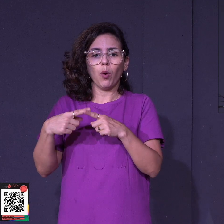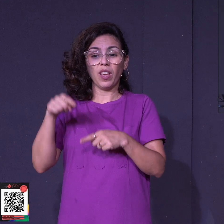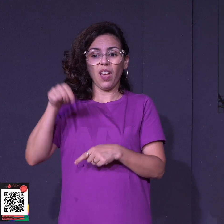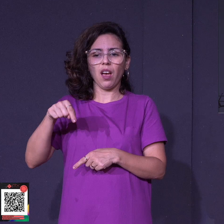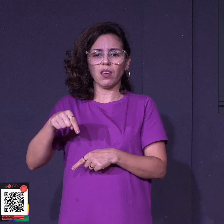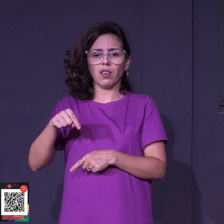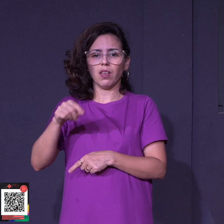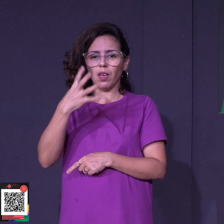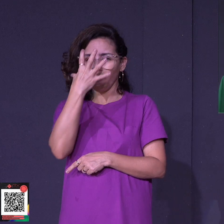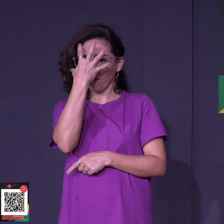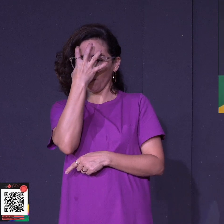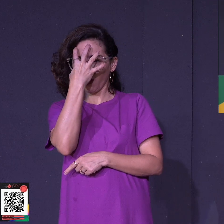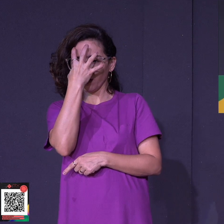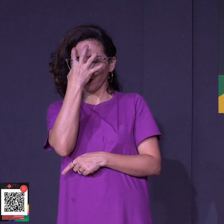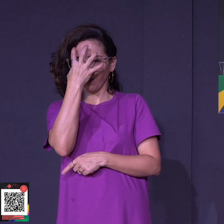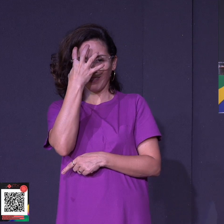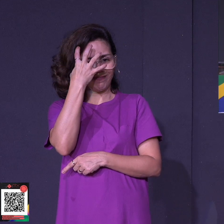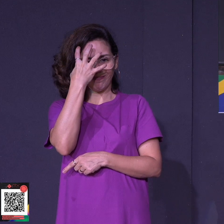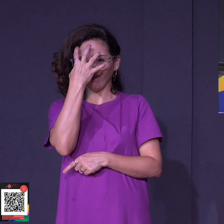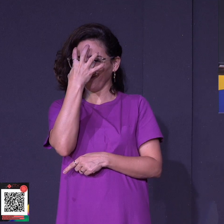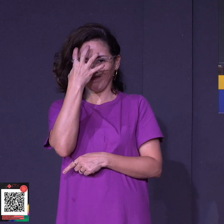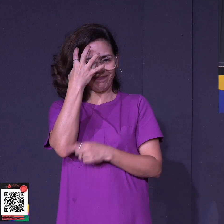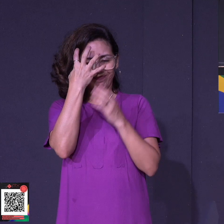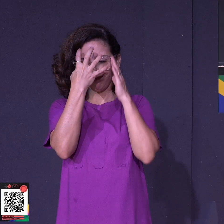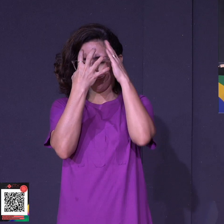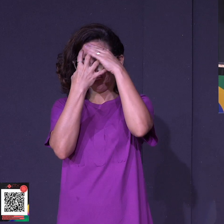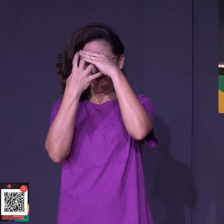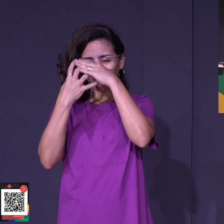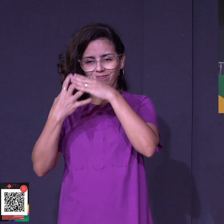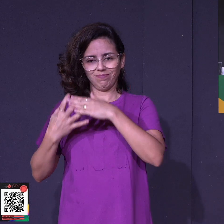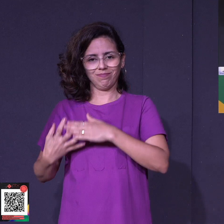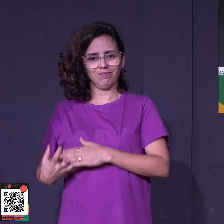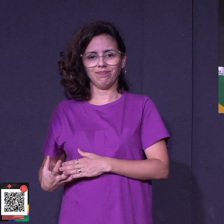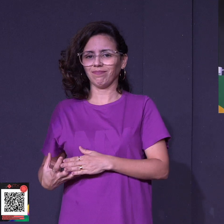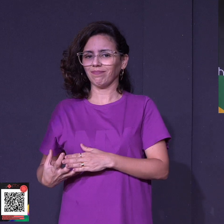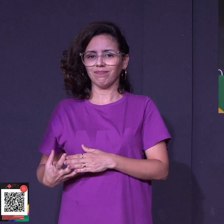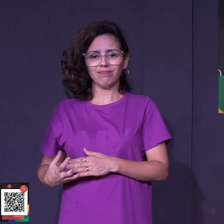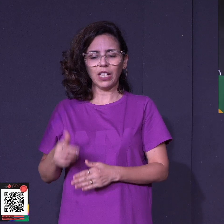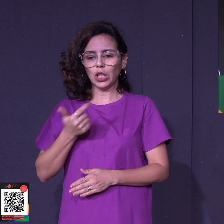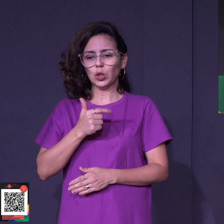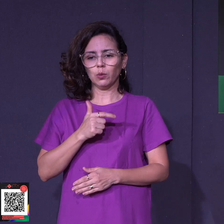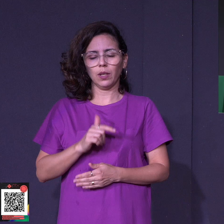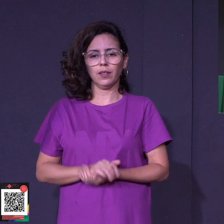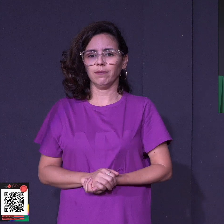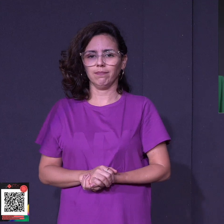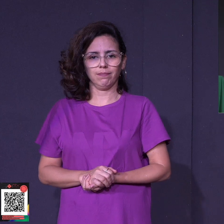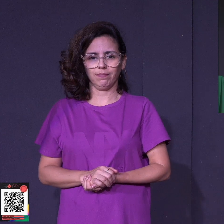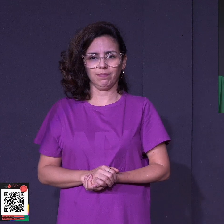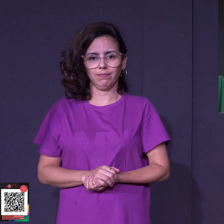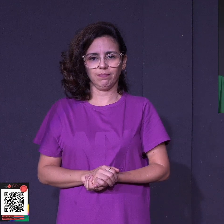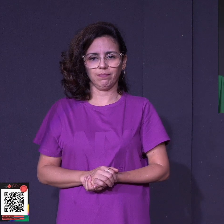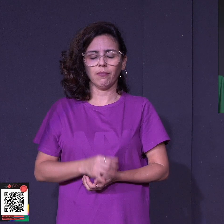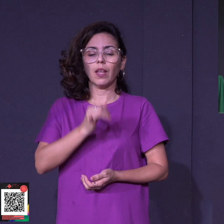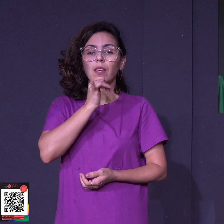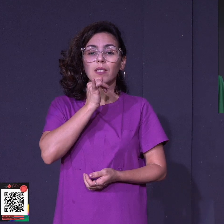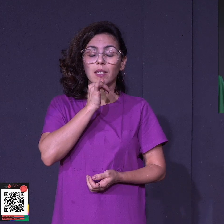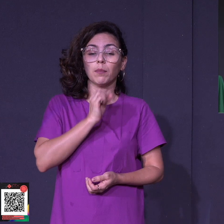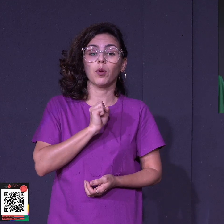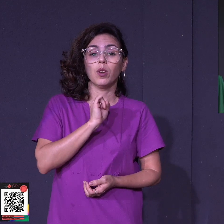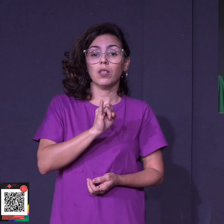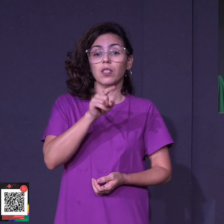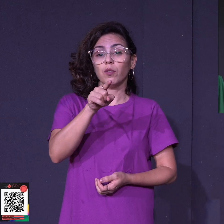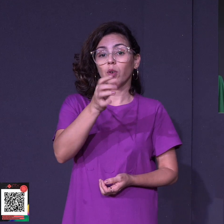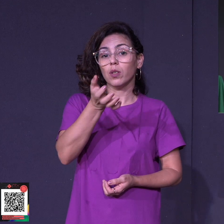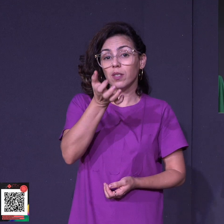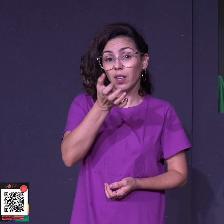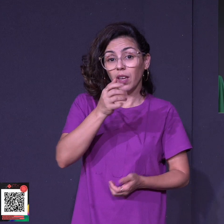Condição sine qua non para participar de qualquer ministério nesse lugar. Eu quero saber qual é o seu testemunho dentro da sua casa. Você pode